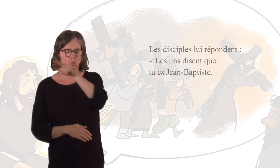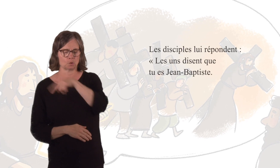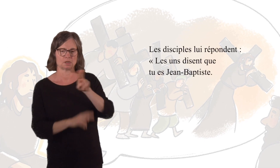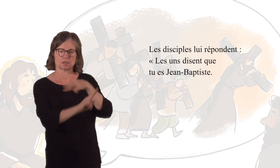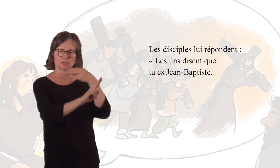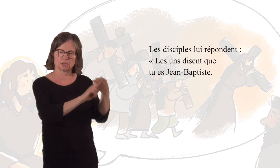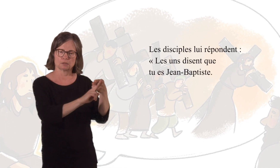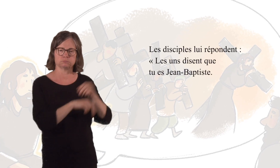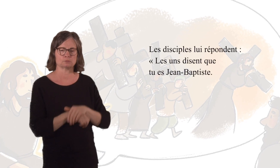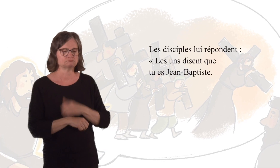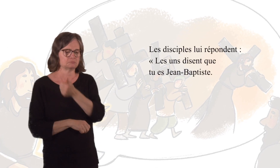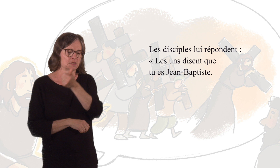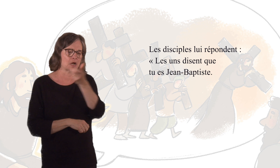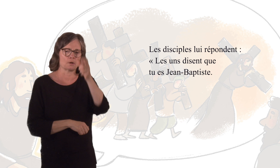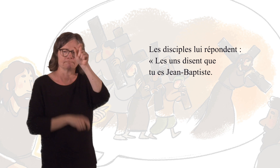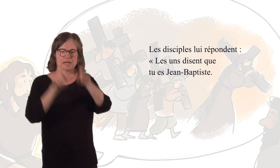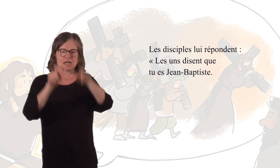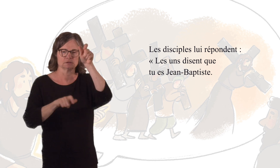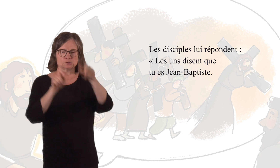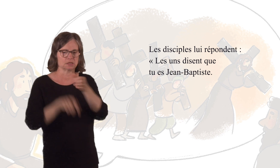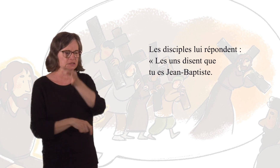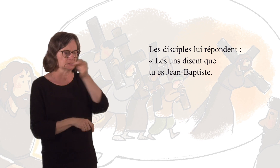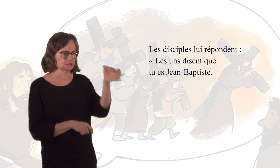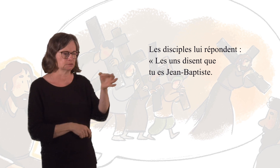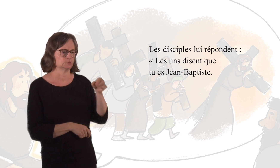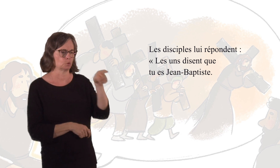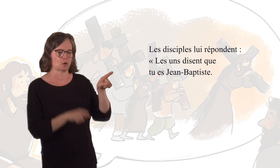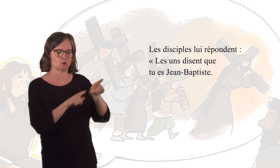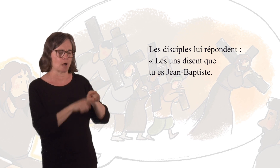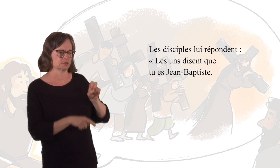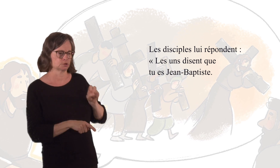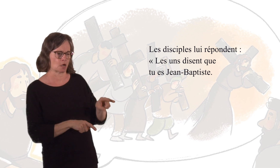Les disciples lui répondent : « Les uns disent que tu es Jean-Baptiste,